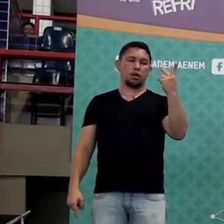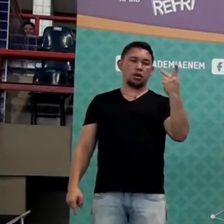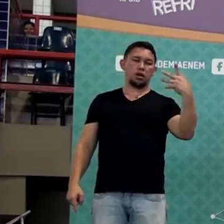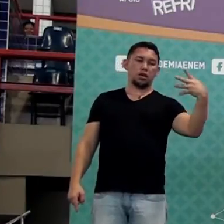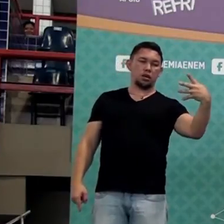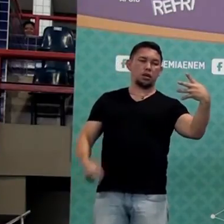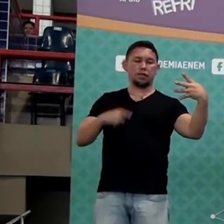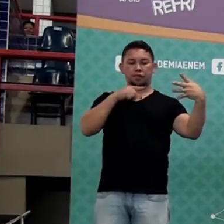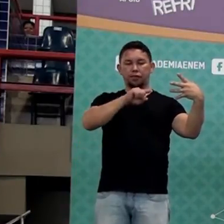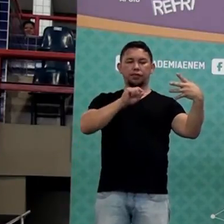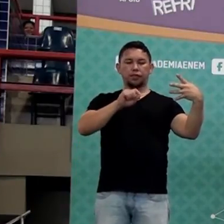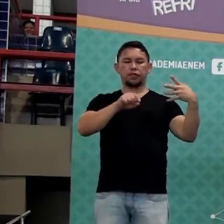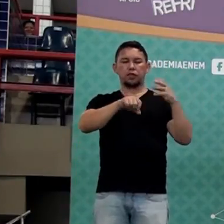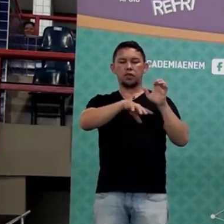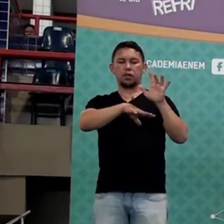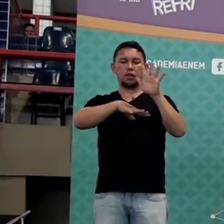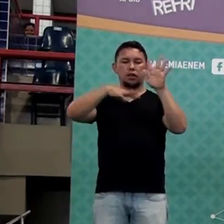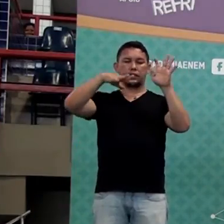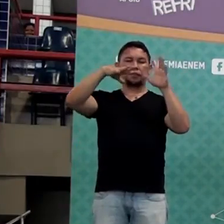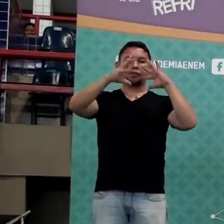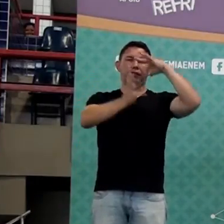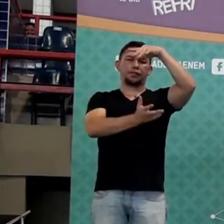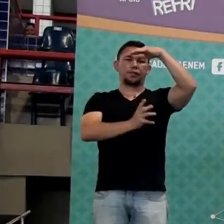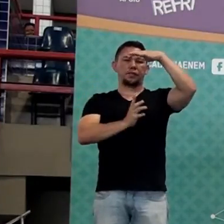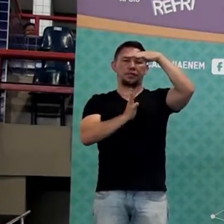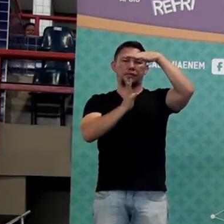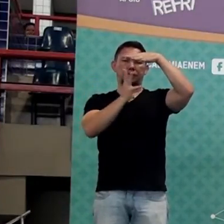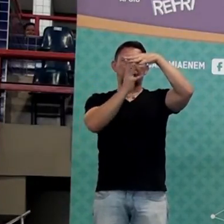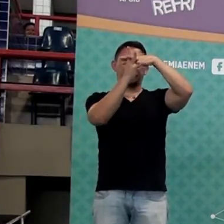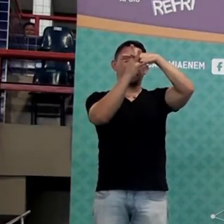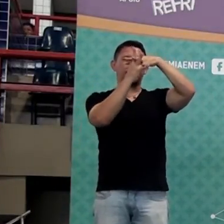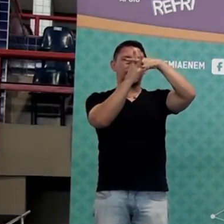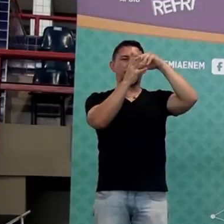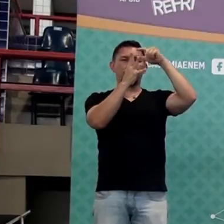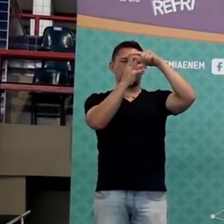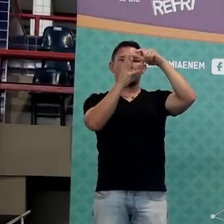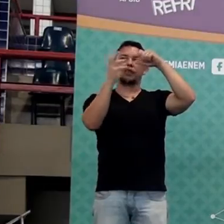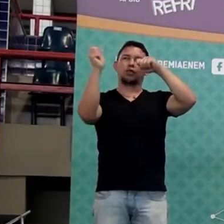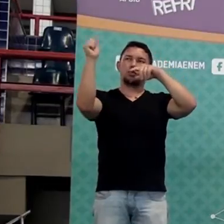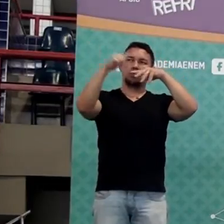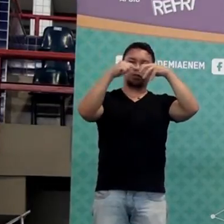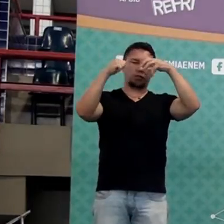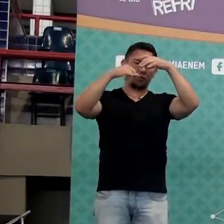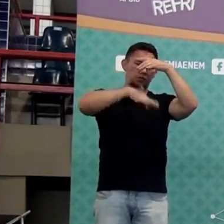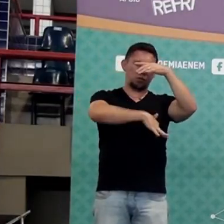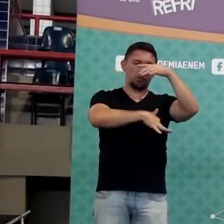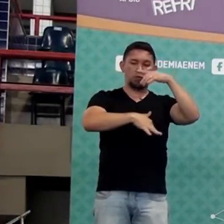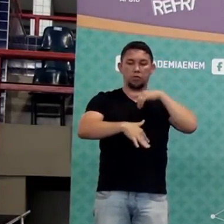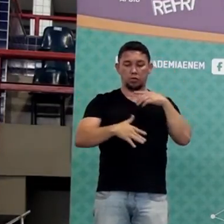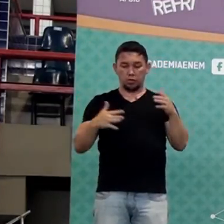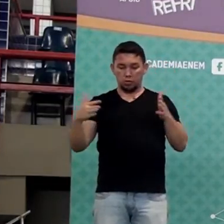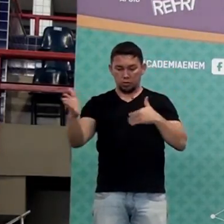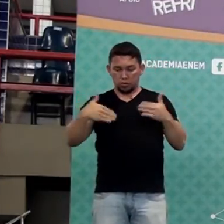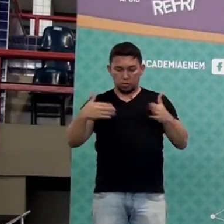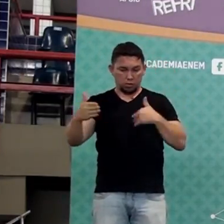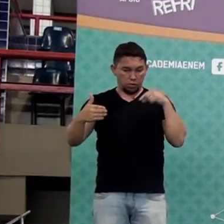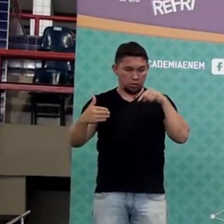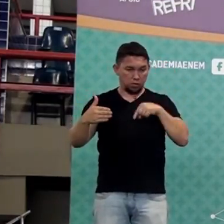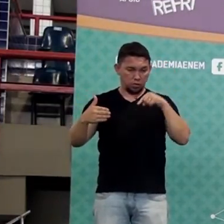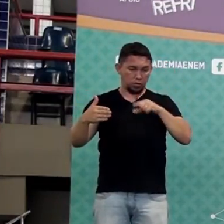metano provoca efeito estufa. Então, a hidrelétrica, ela não provoca efeito estufa